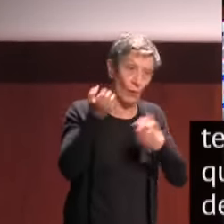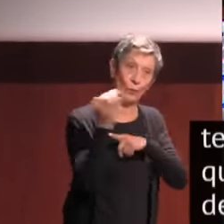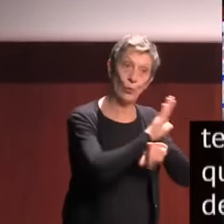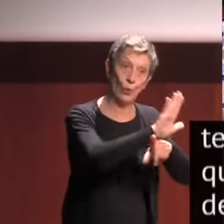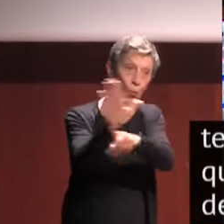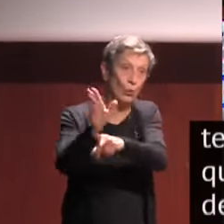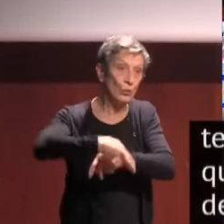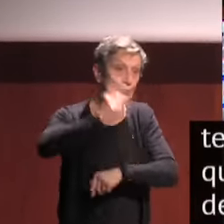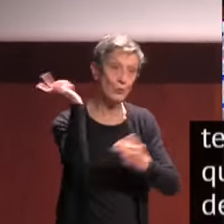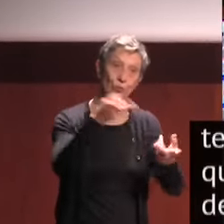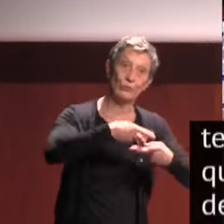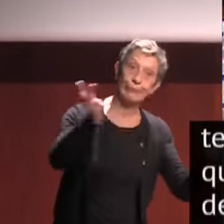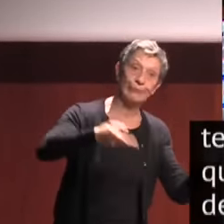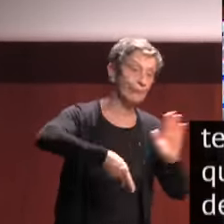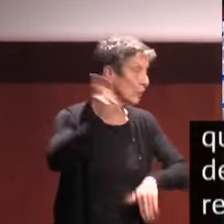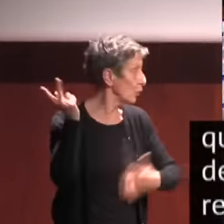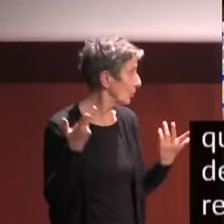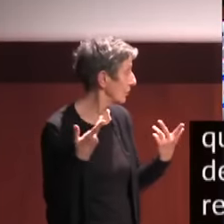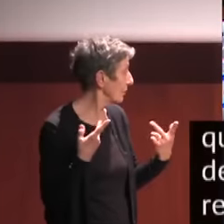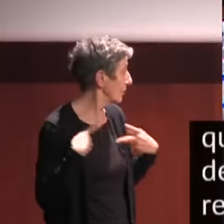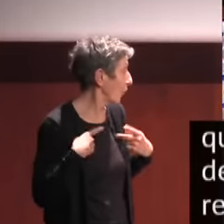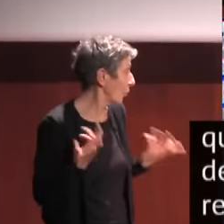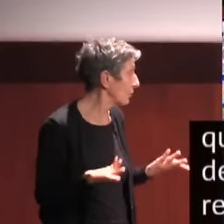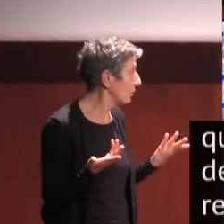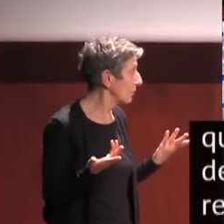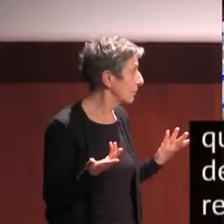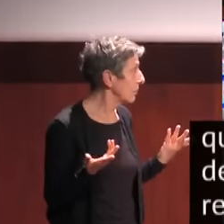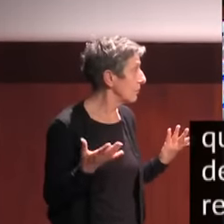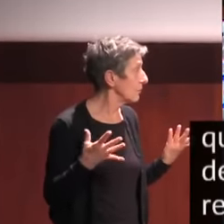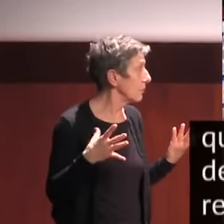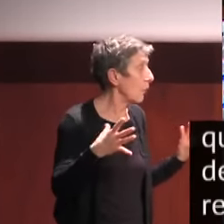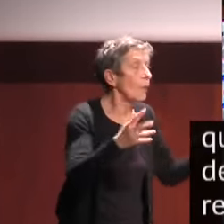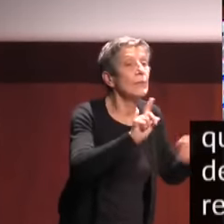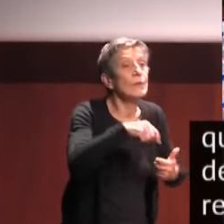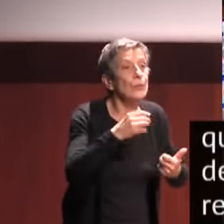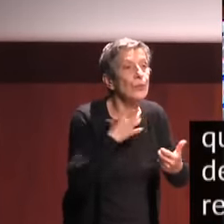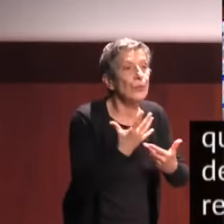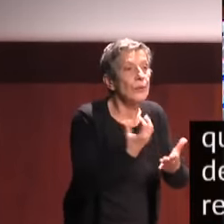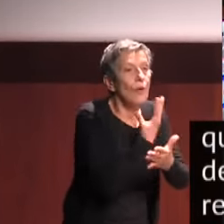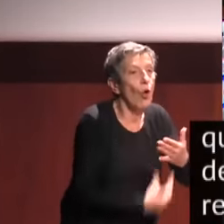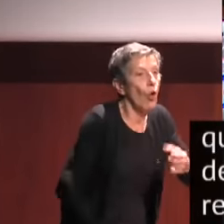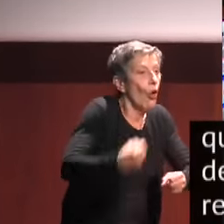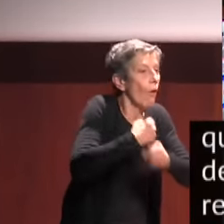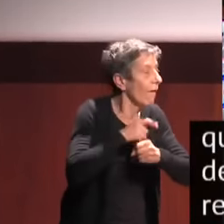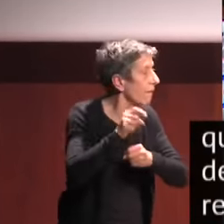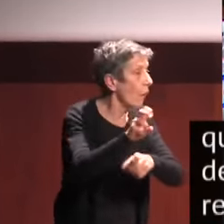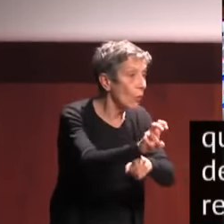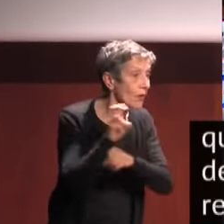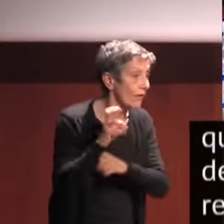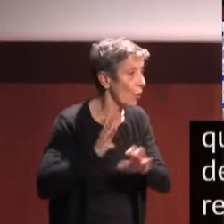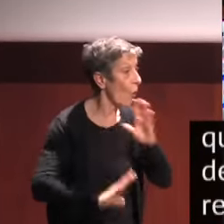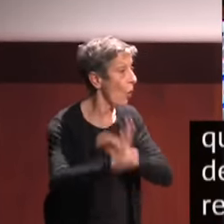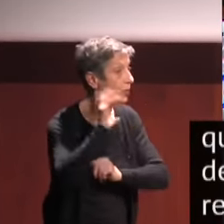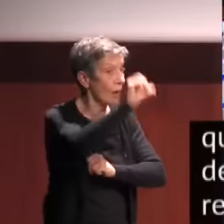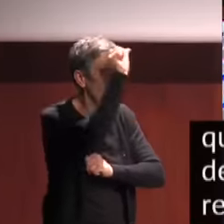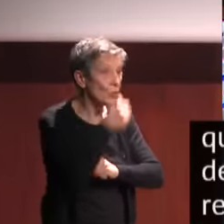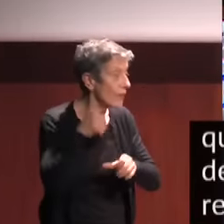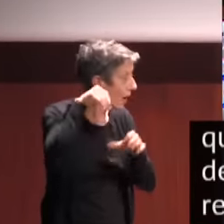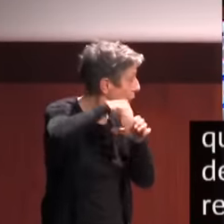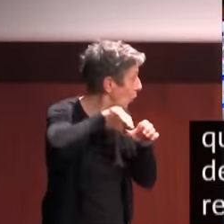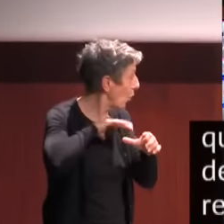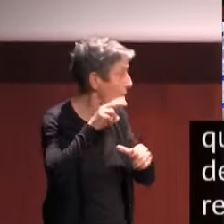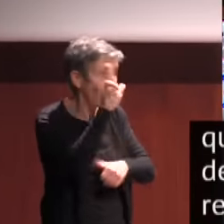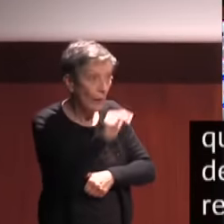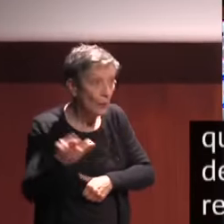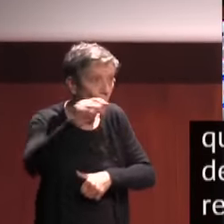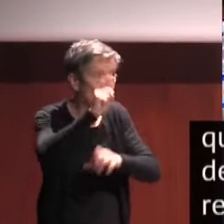de manière vivante aussi, que ce soit de la conservation d'œuvres d'art, parce qu'on a également un ancien musée donc avec des œuvres, que ce soit des